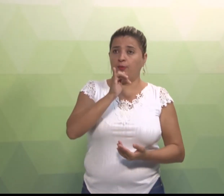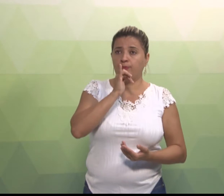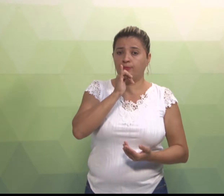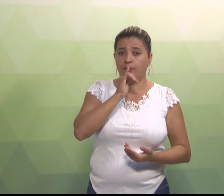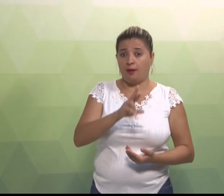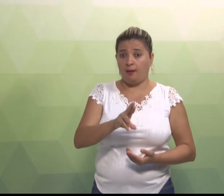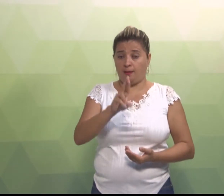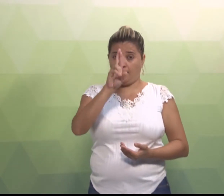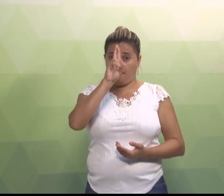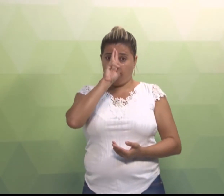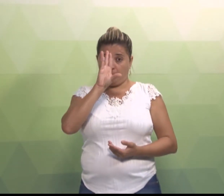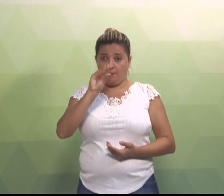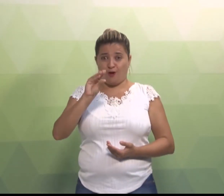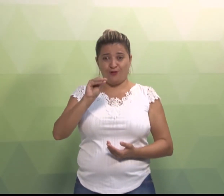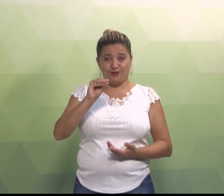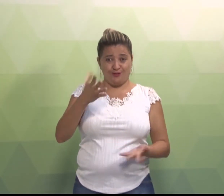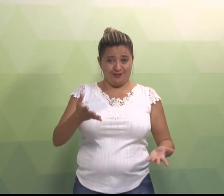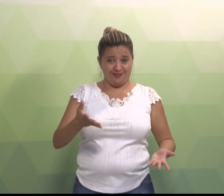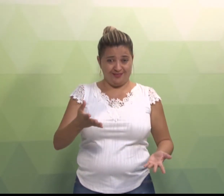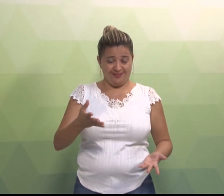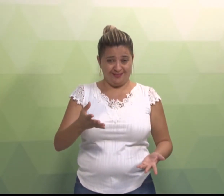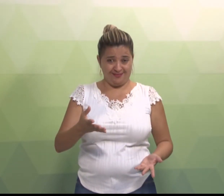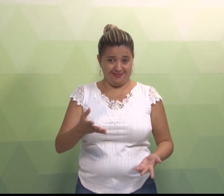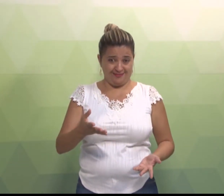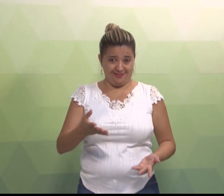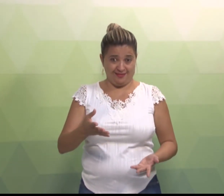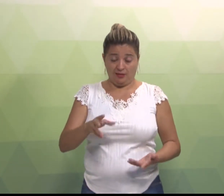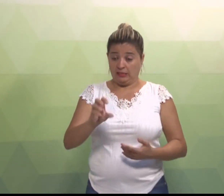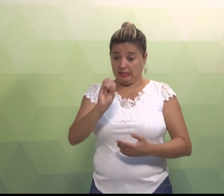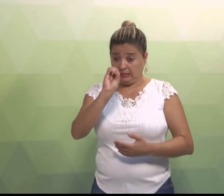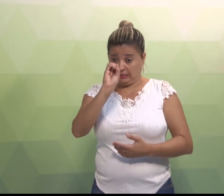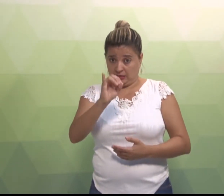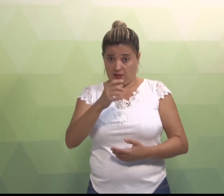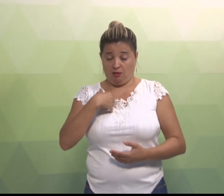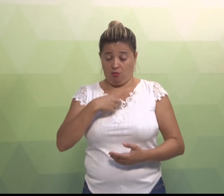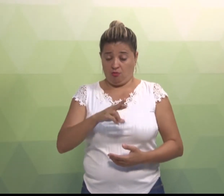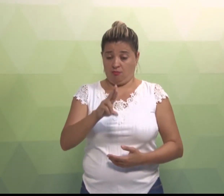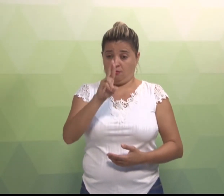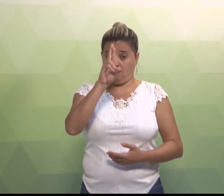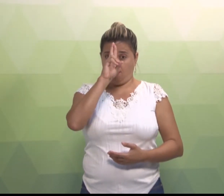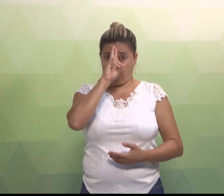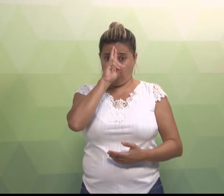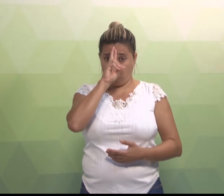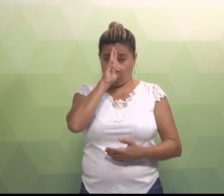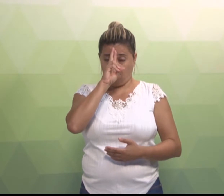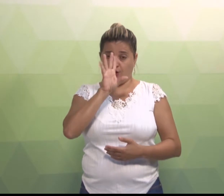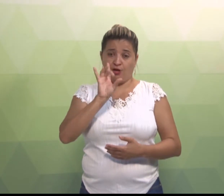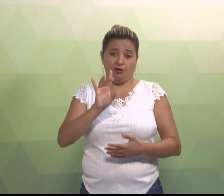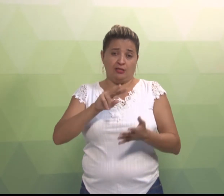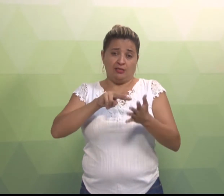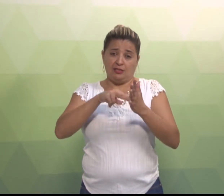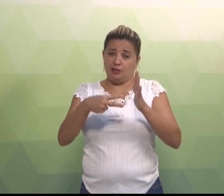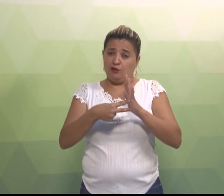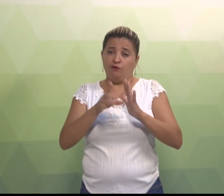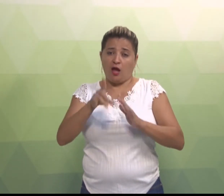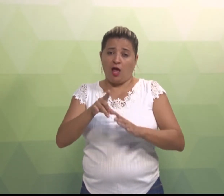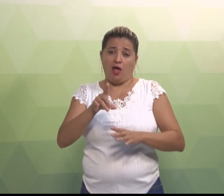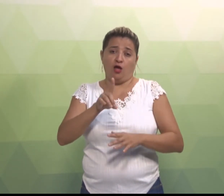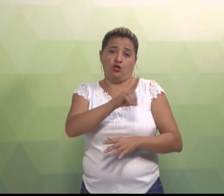Ou podemos usar meia-noite, que é o sinal de meio-dia mais noite, 12, né, mais a noite. Então, o significado